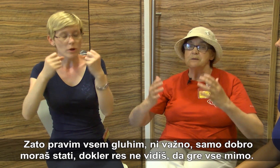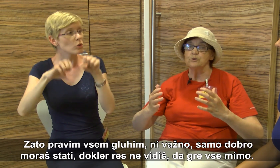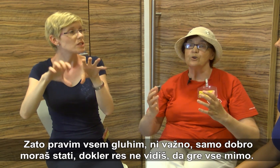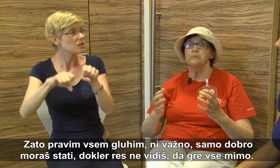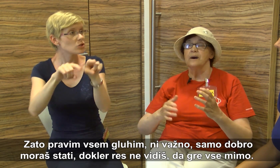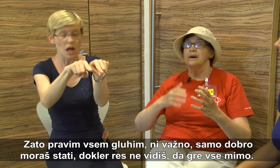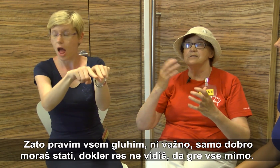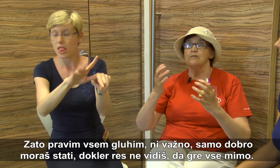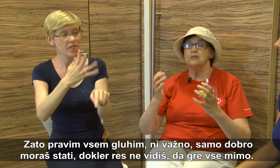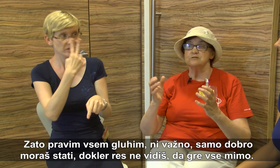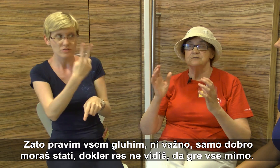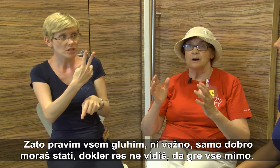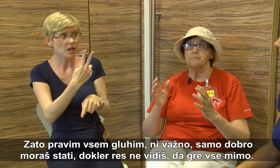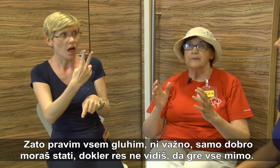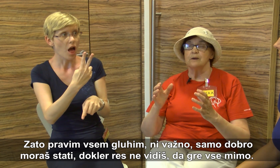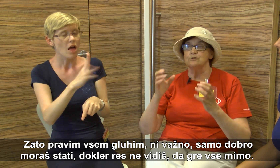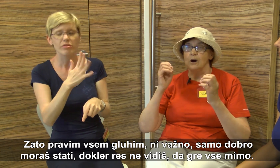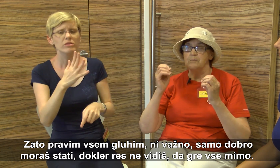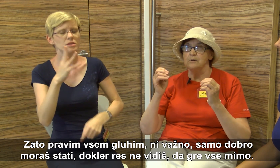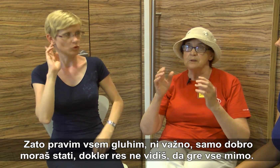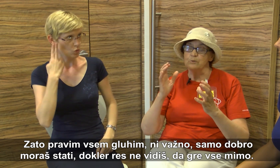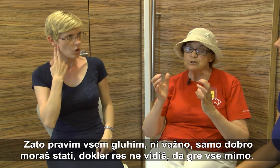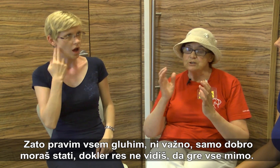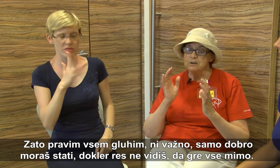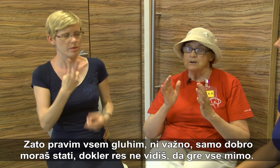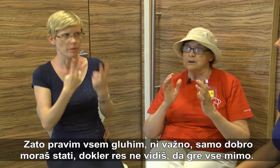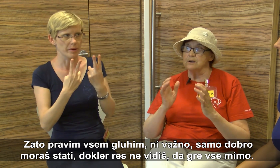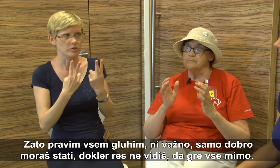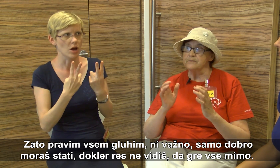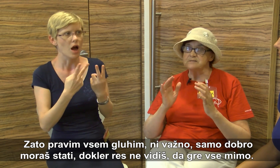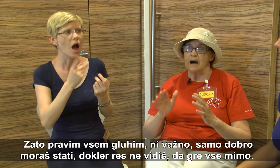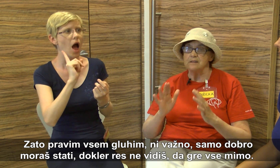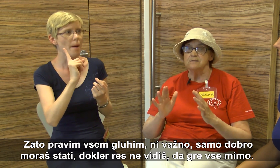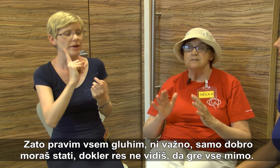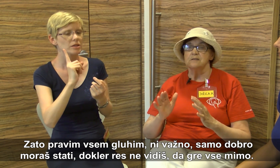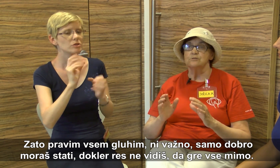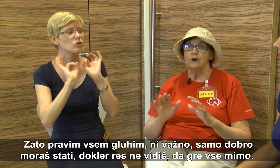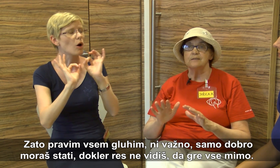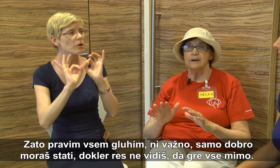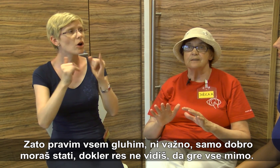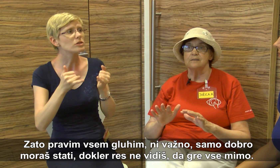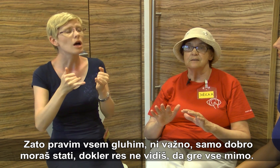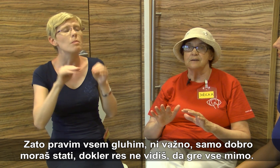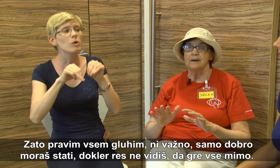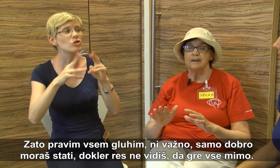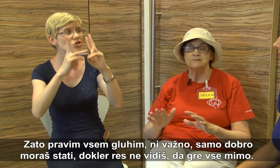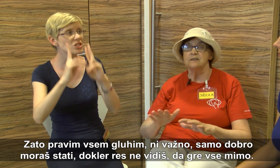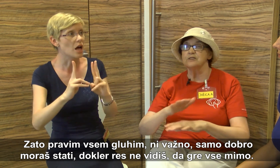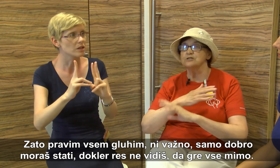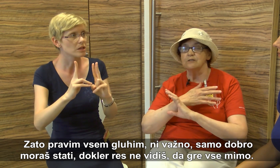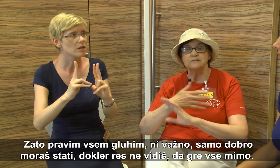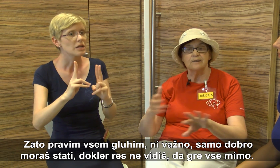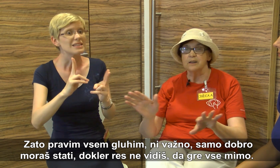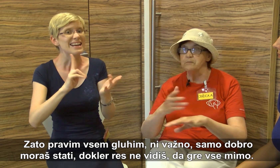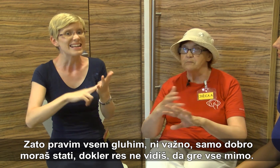правим съм глухом, неважно сам, да можеш стат, докляр рез, не